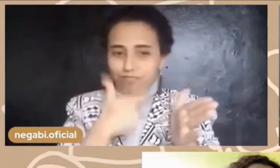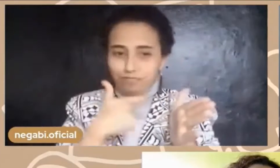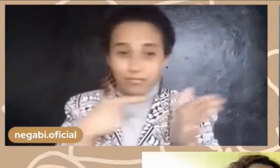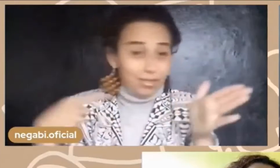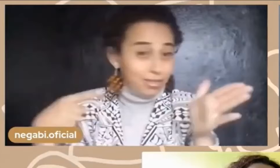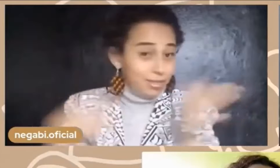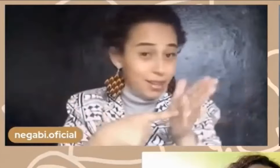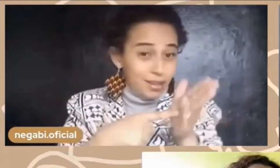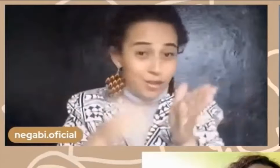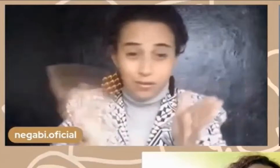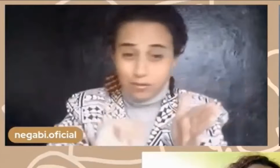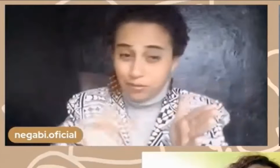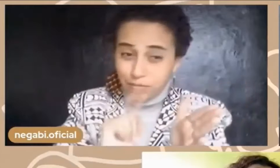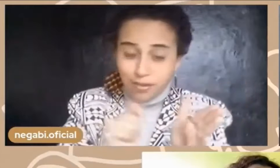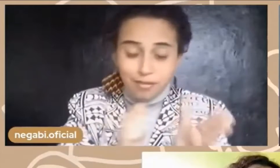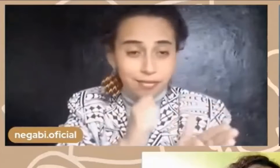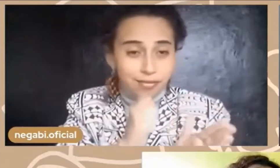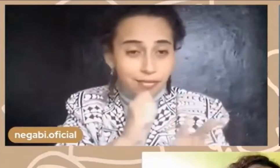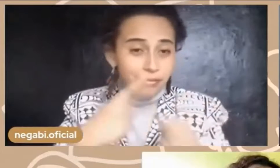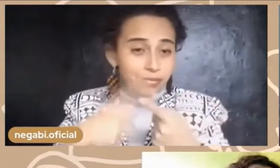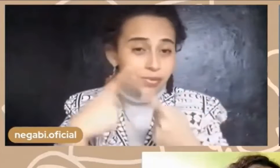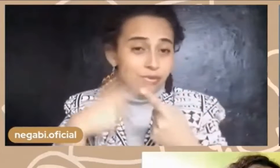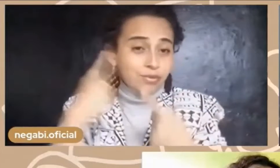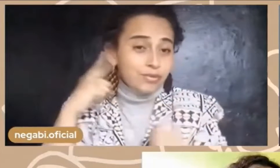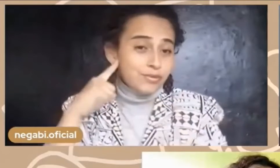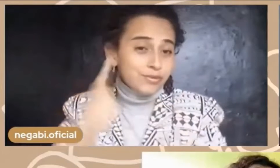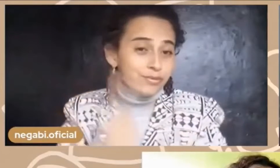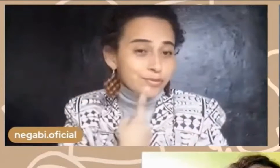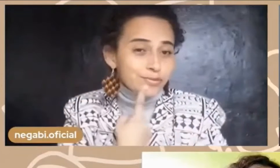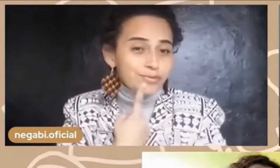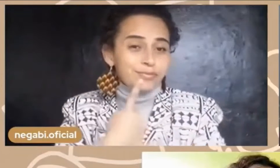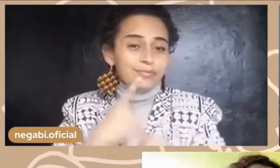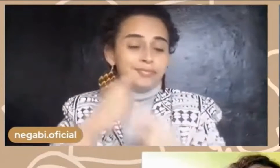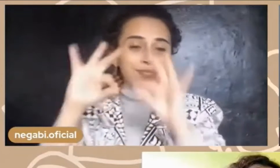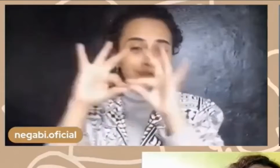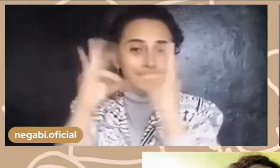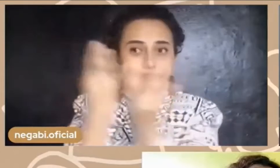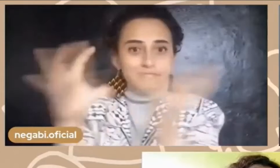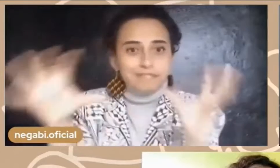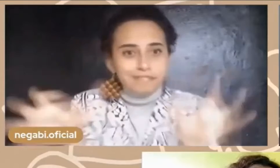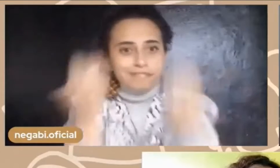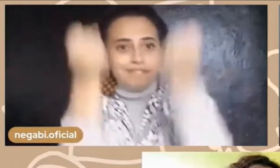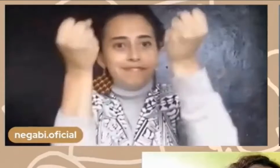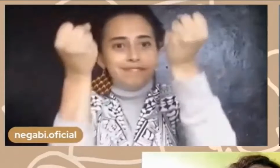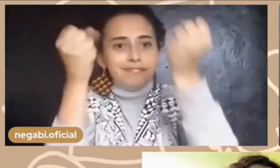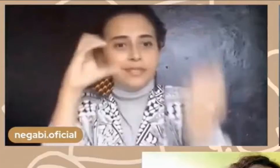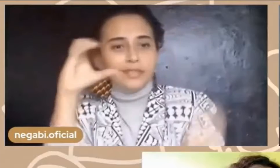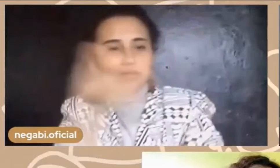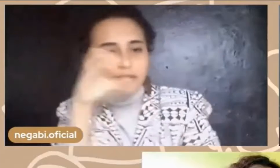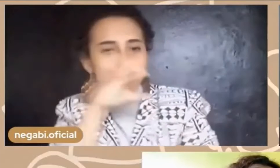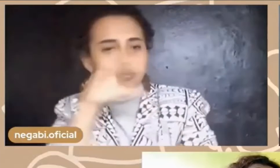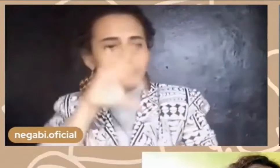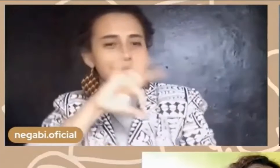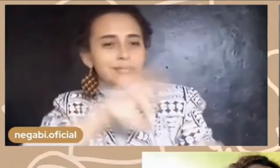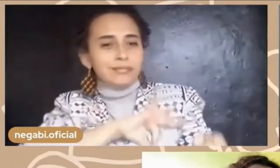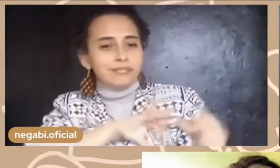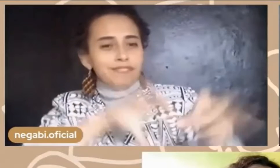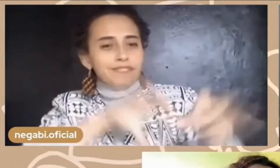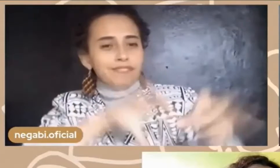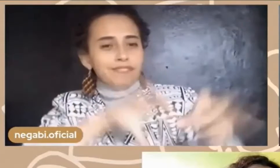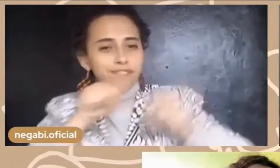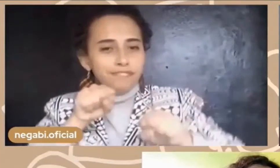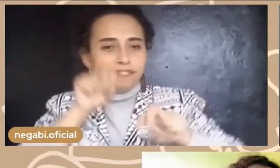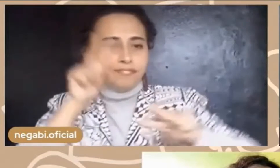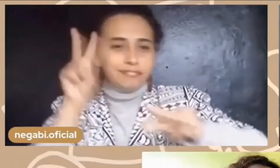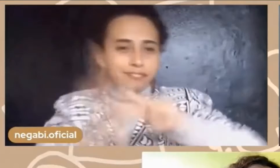eu ficava pensando que eu não denunciava. Eu não denunciava, não tinha, porque eu era surda, né? E minha família também